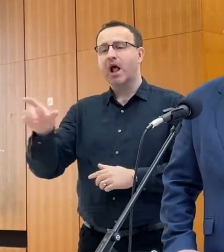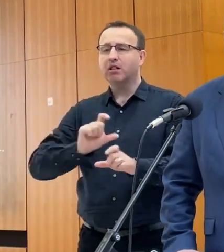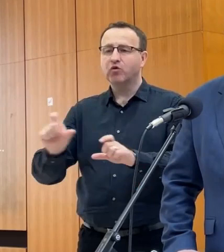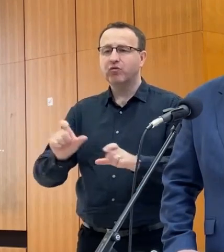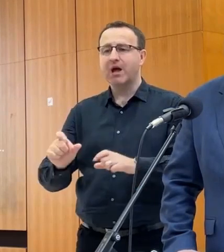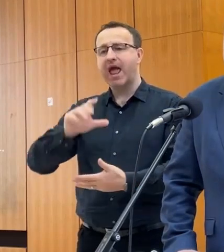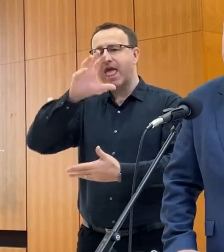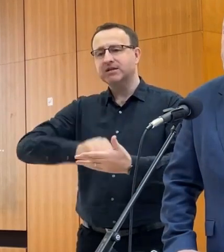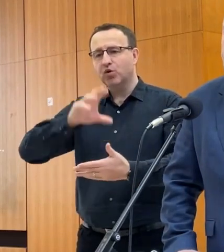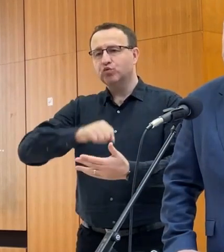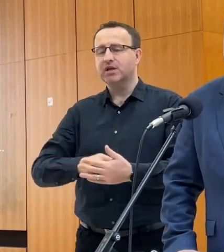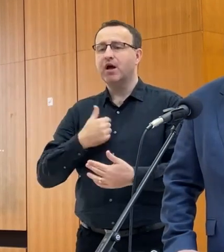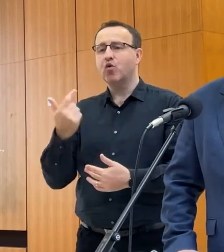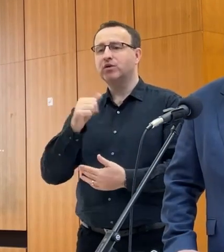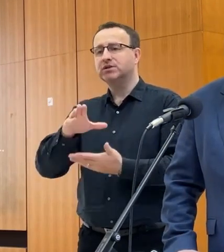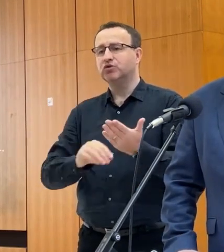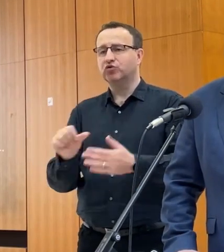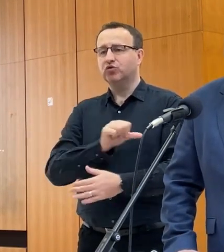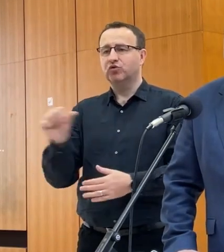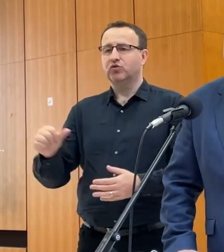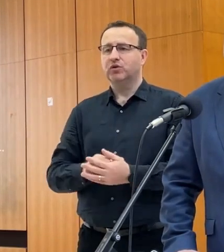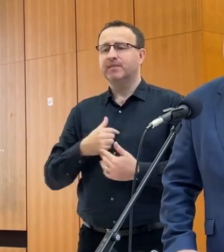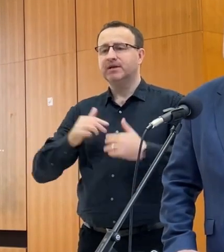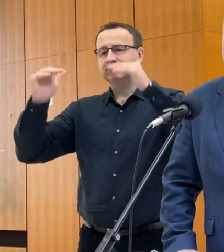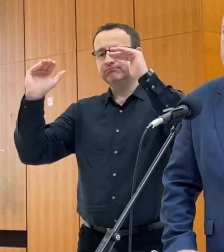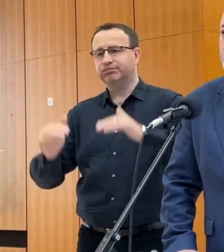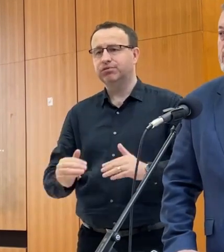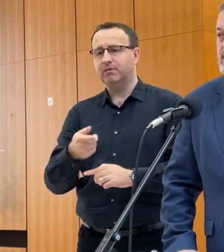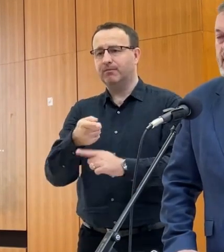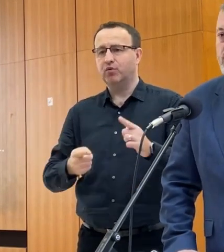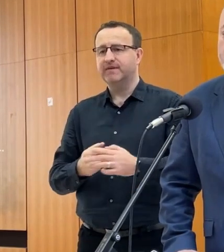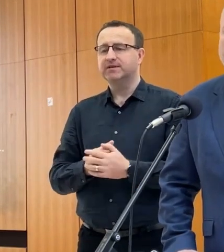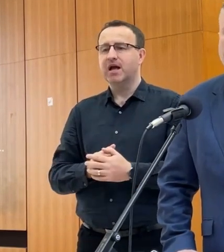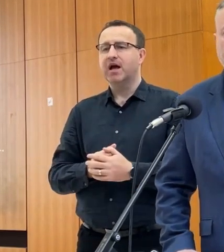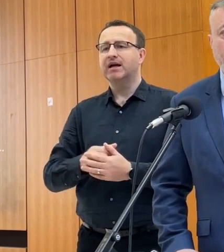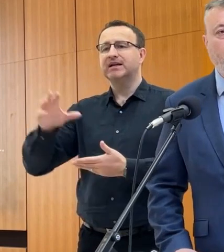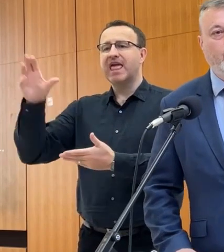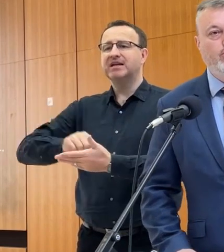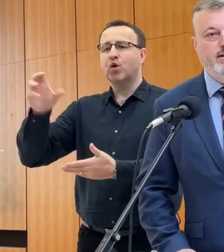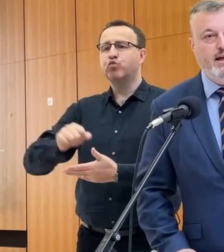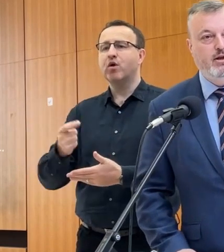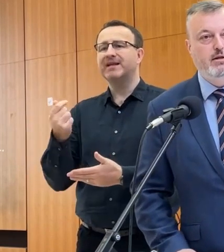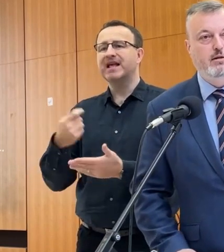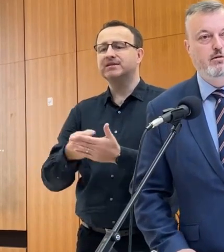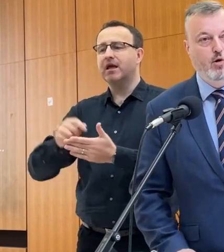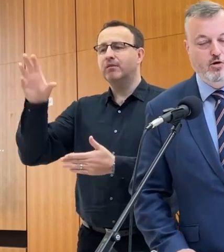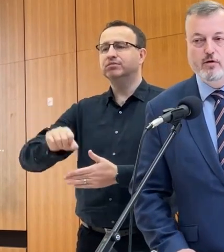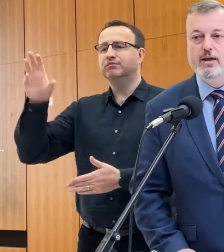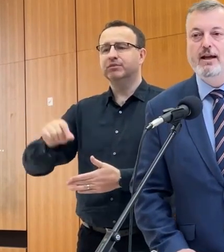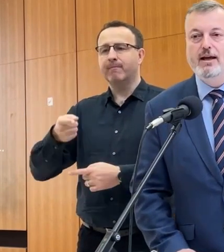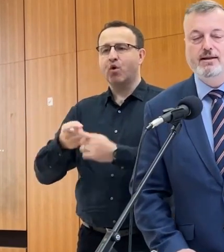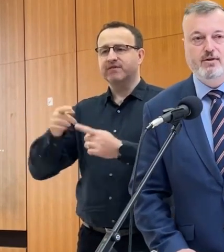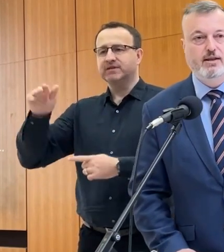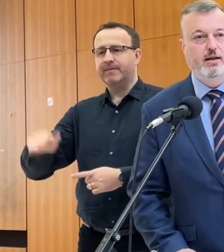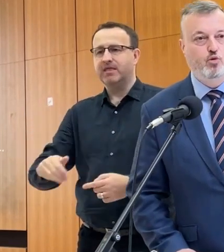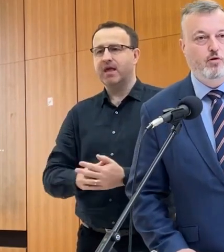sú v exekúciách, tým, že sme od začiatku roka znížili na polovicu zrážky, ktoré exekútor môže zrážať dôchodcovi,